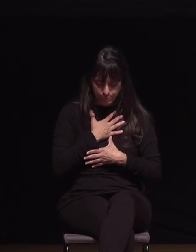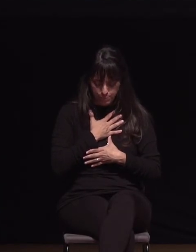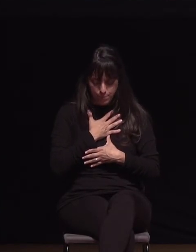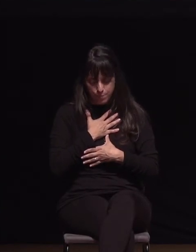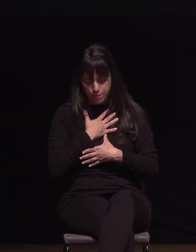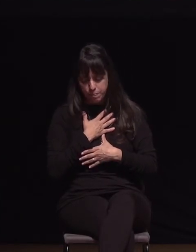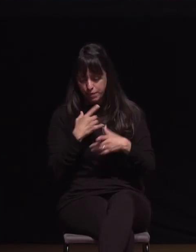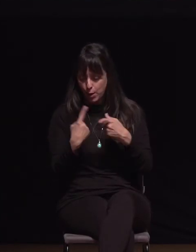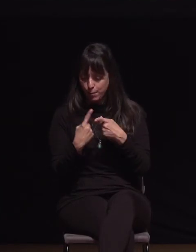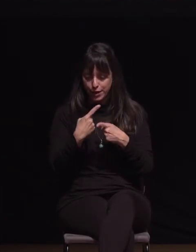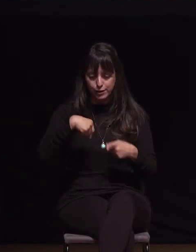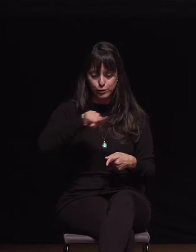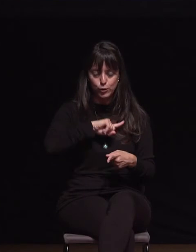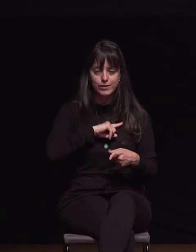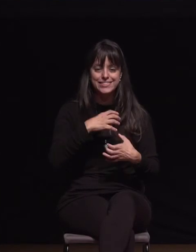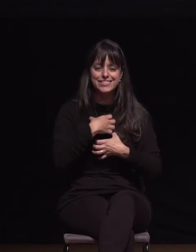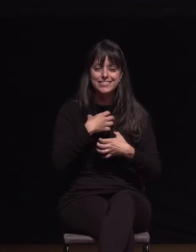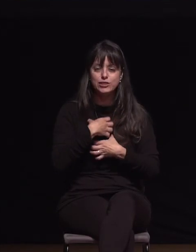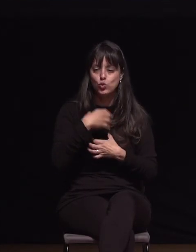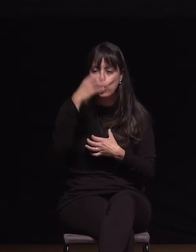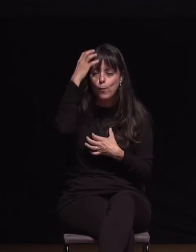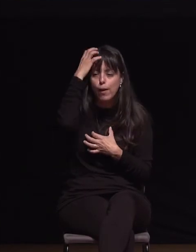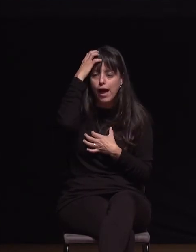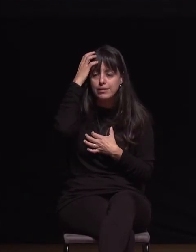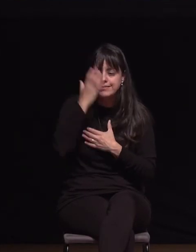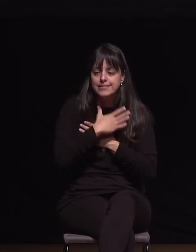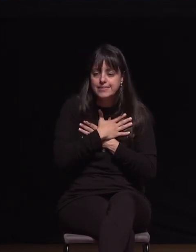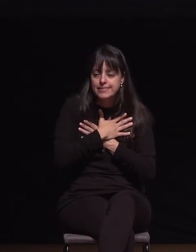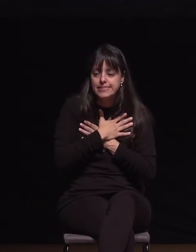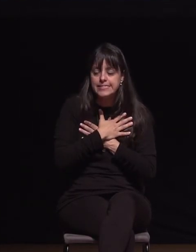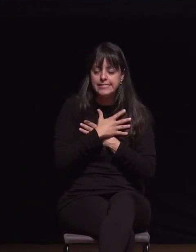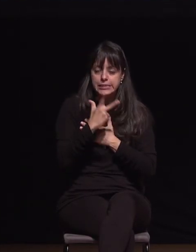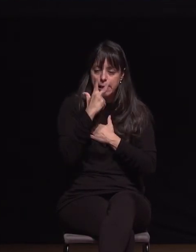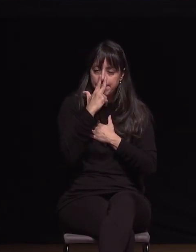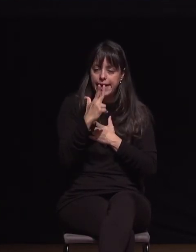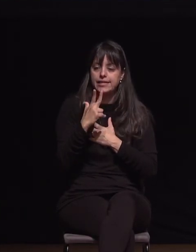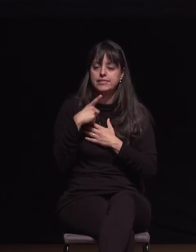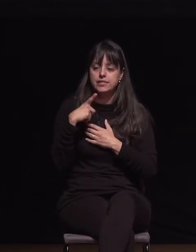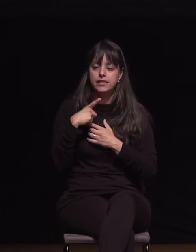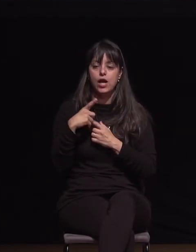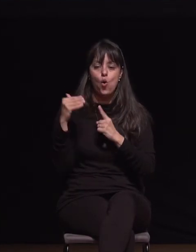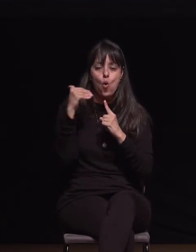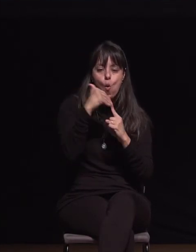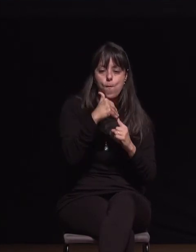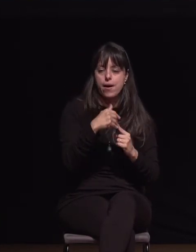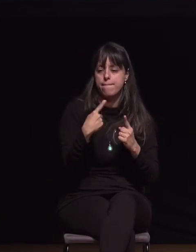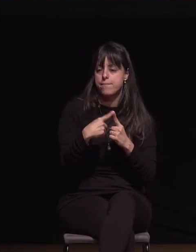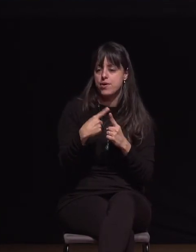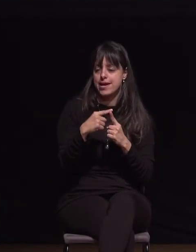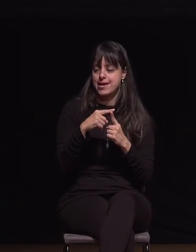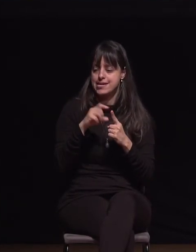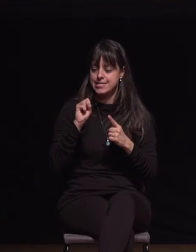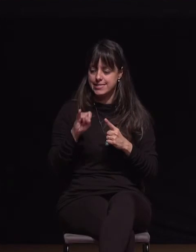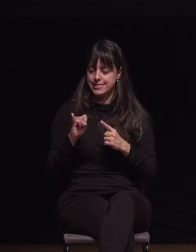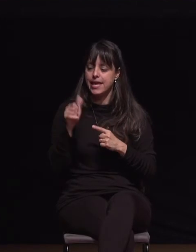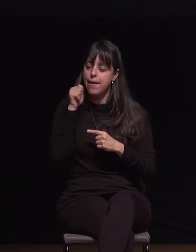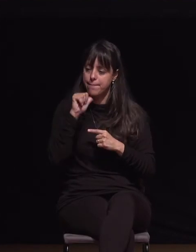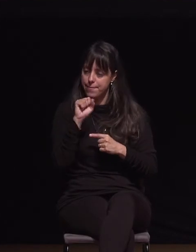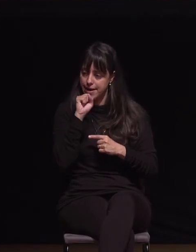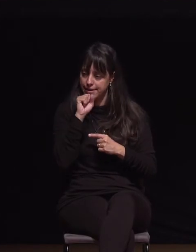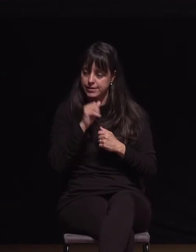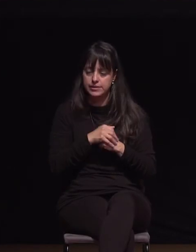culpabiliza tanto a gente, né? As mulheres são culpabilizadas por serem mães, por não serem mães, né?